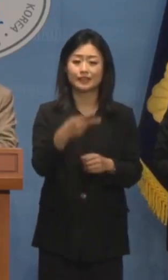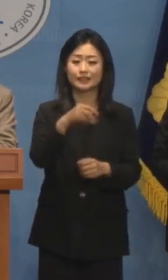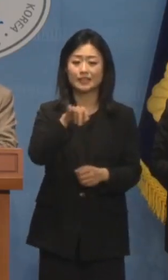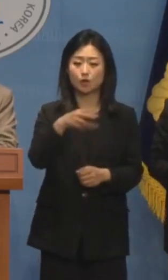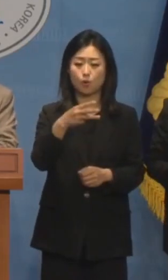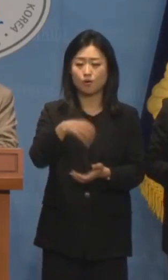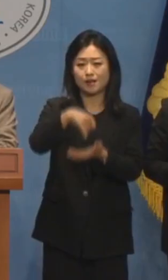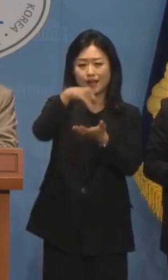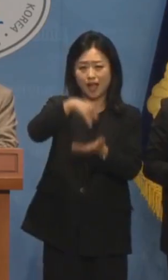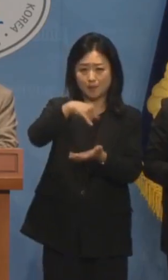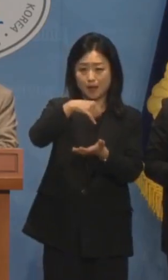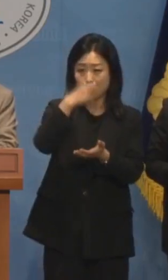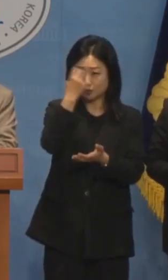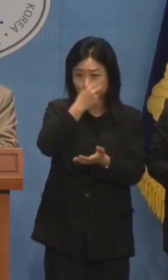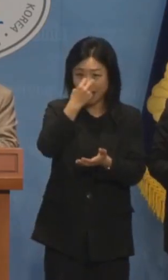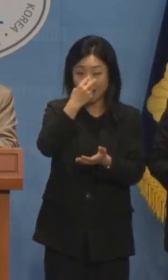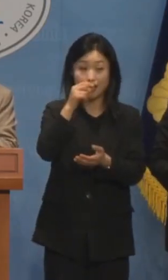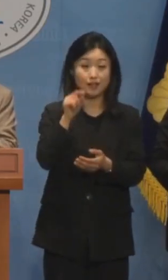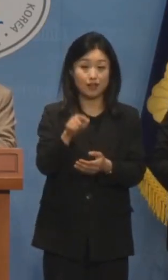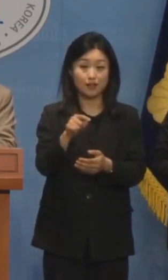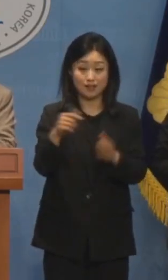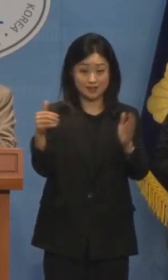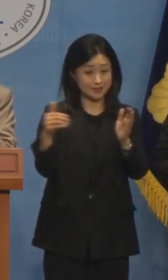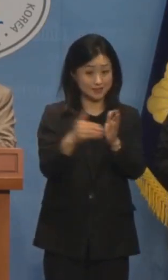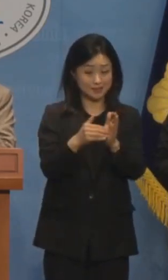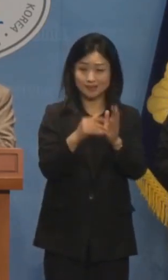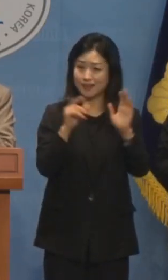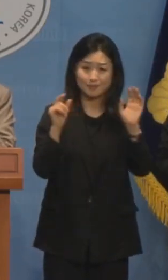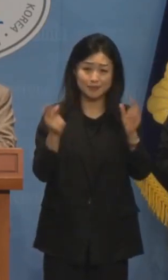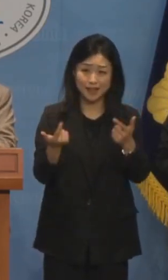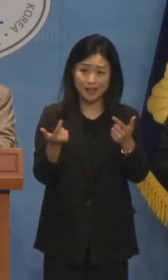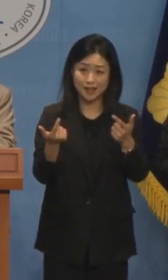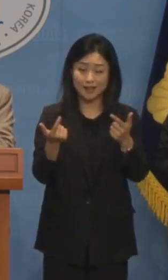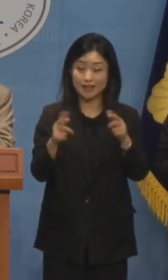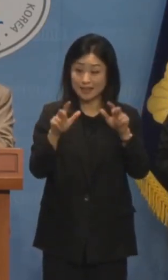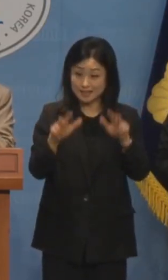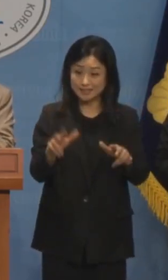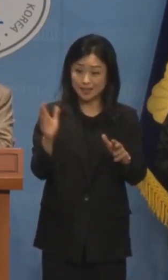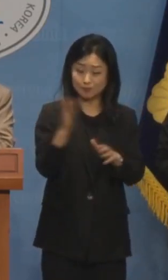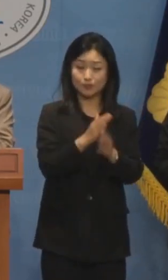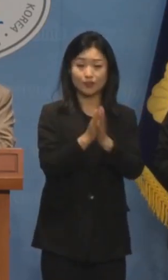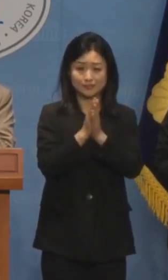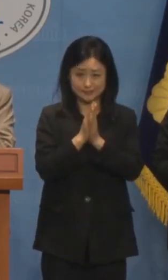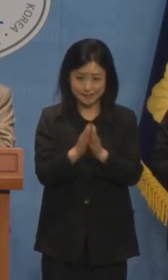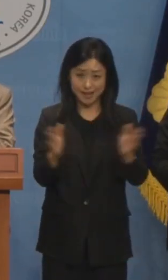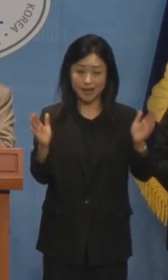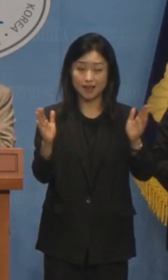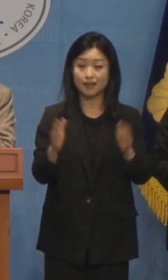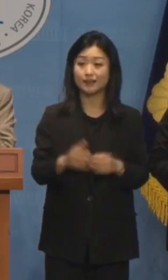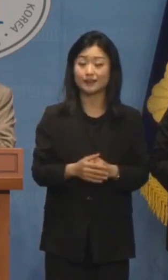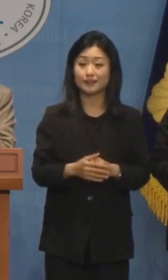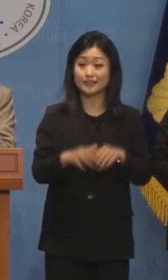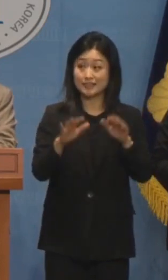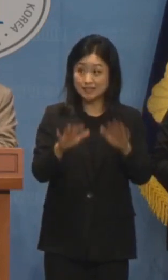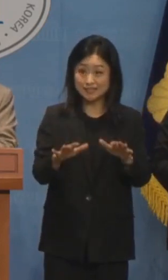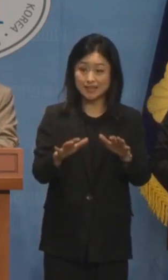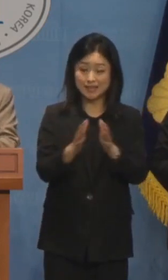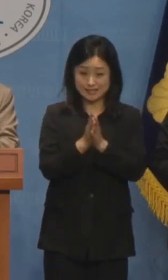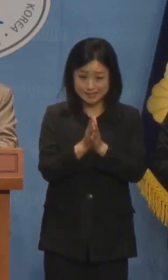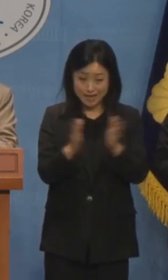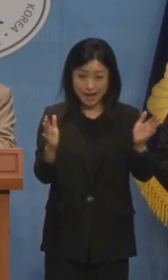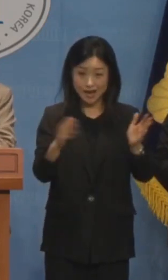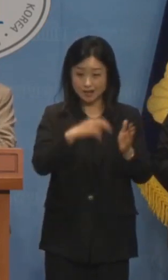디올백 사건 수사는 종결된 것이 아니라 이제부터 시작입니다. 본 게임은